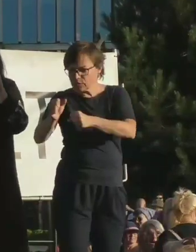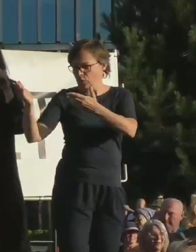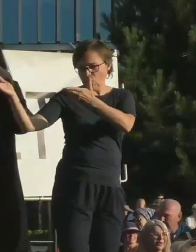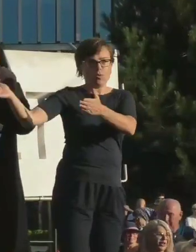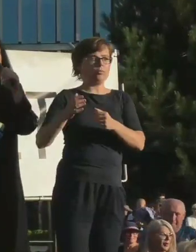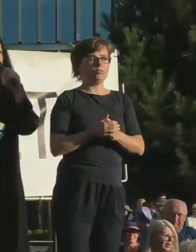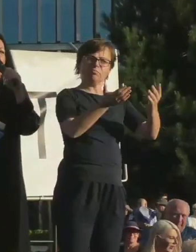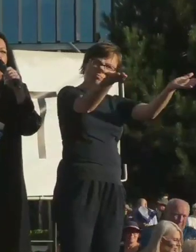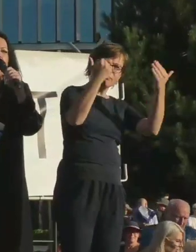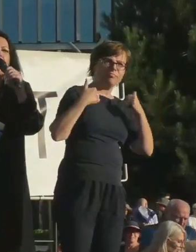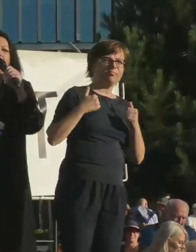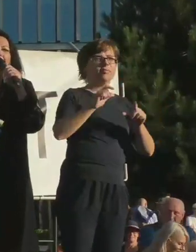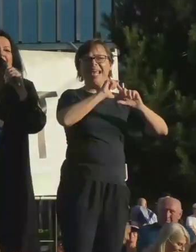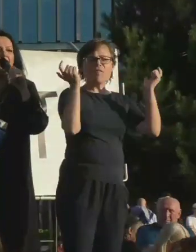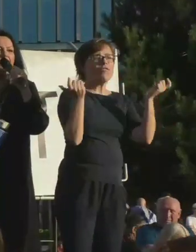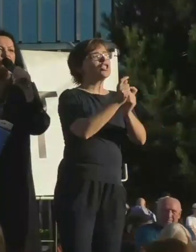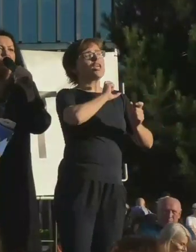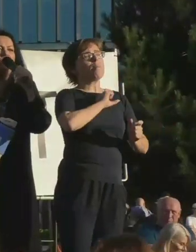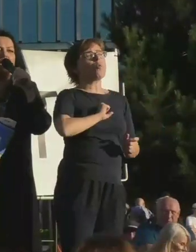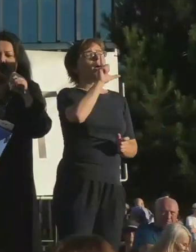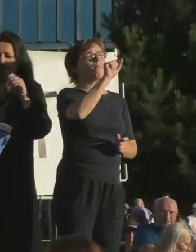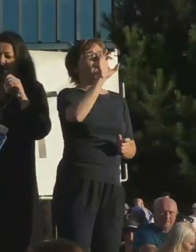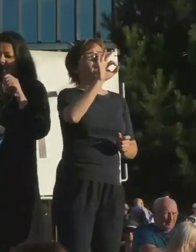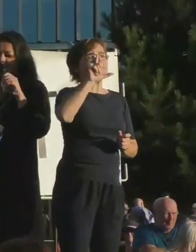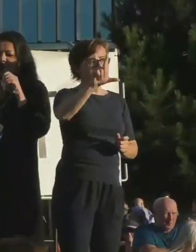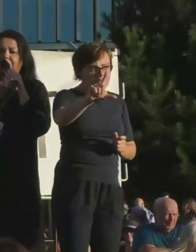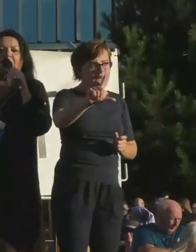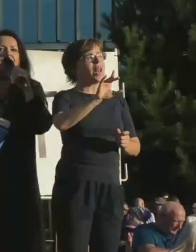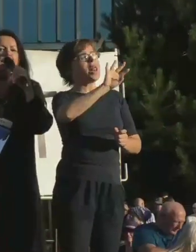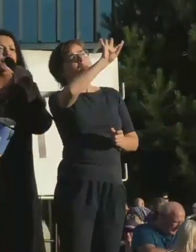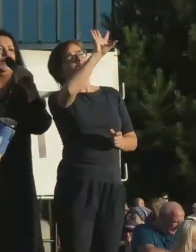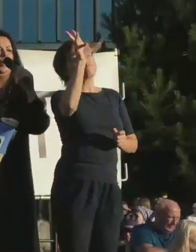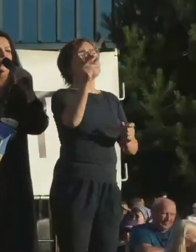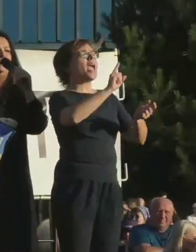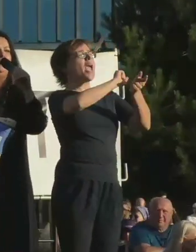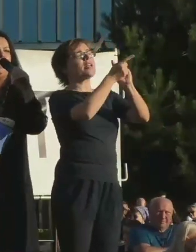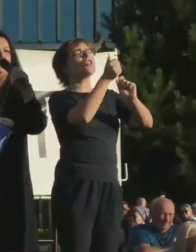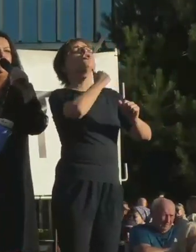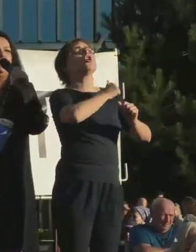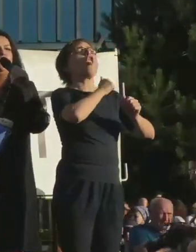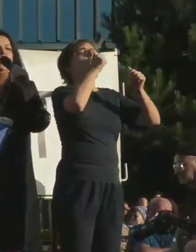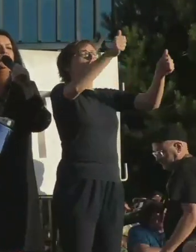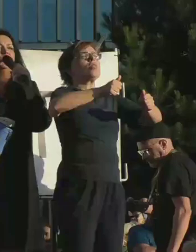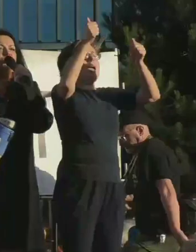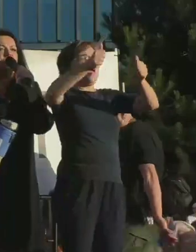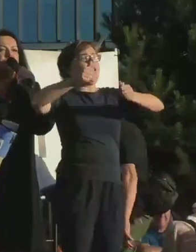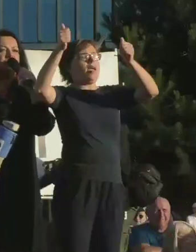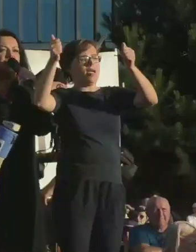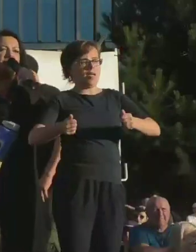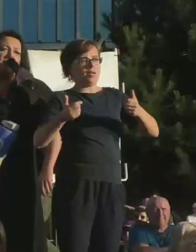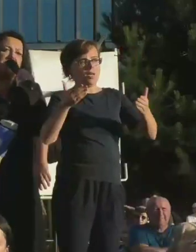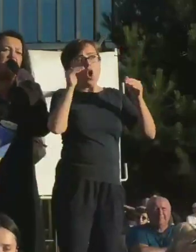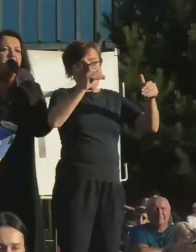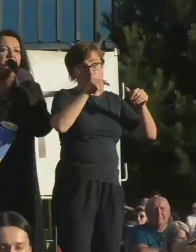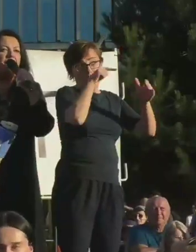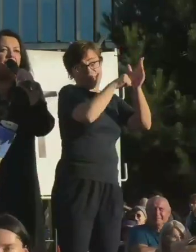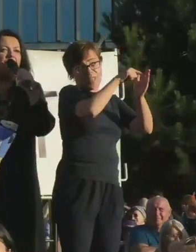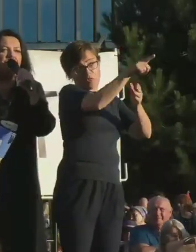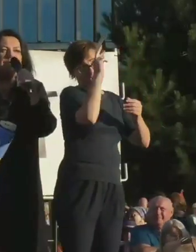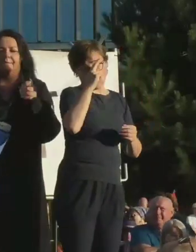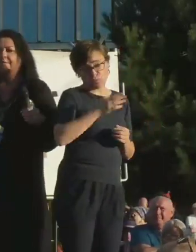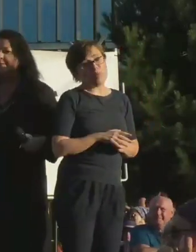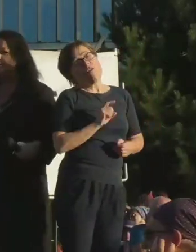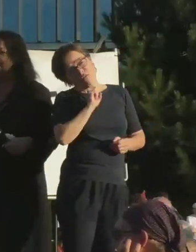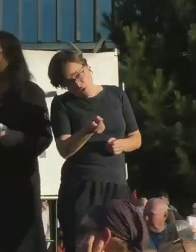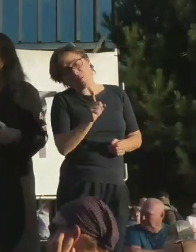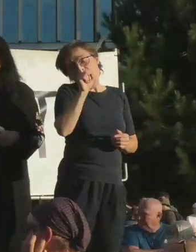tego. Wszystkie biura PSL-u niech będą pięknie zielone, obklejone wlepkami. Może do nich coś trafi. Nie sądzę, ale